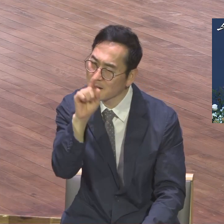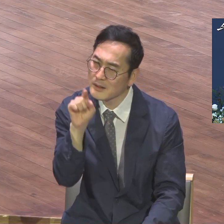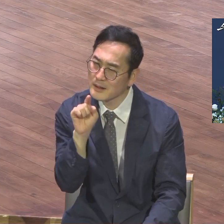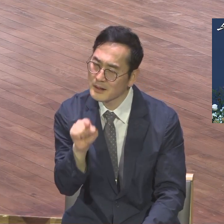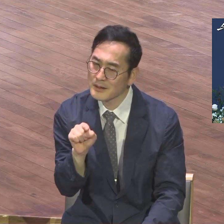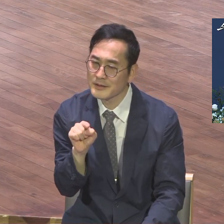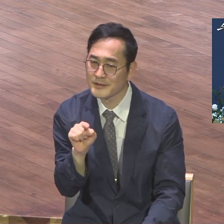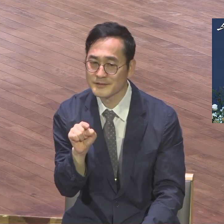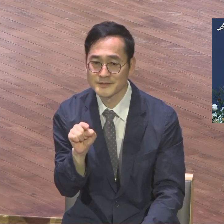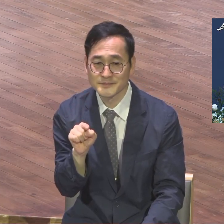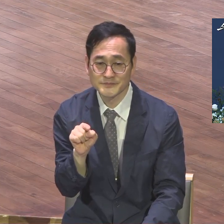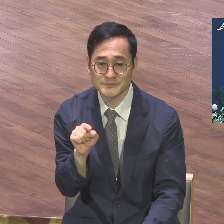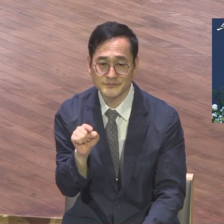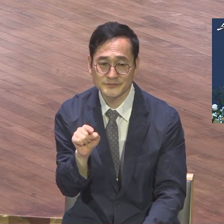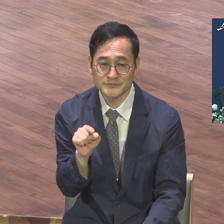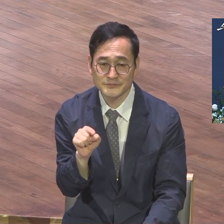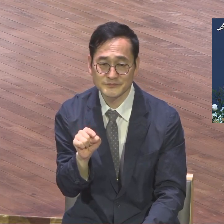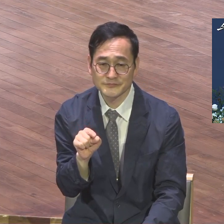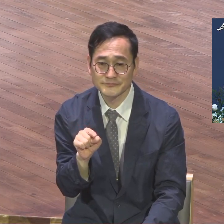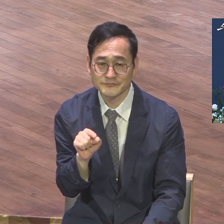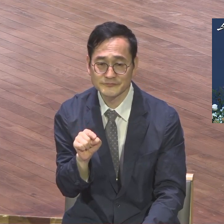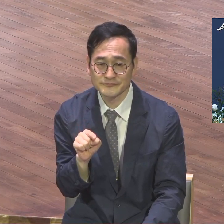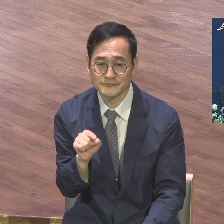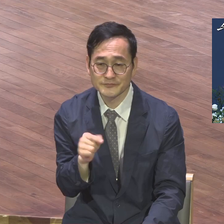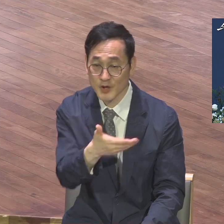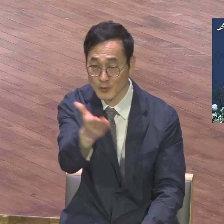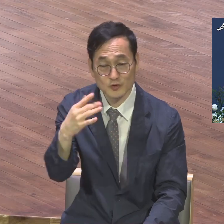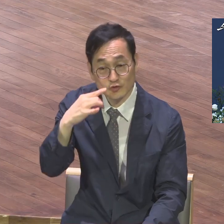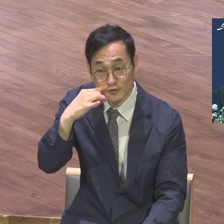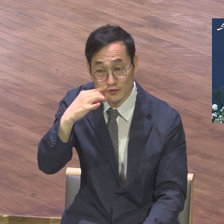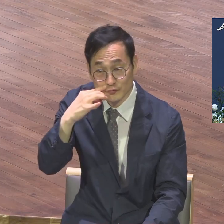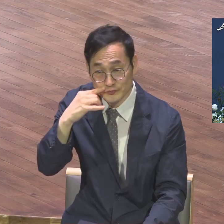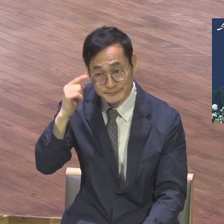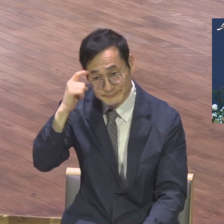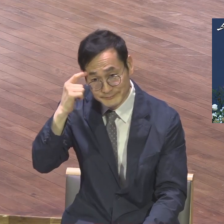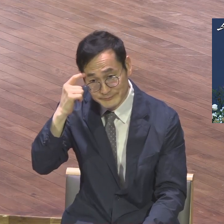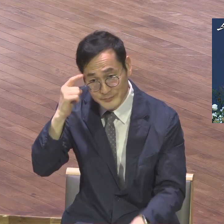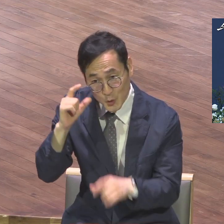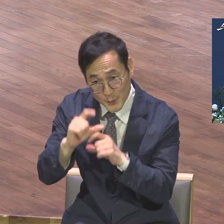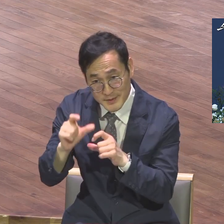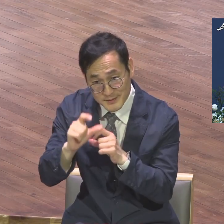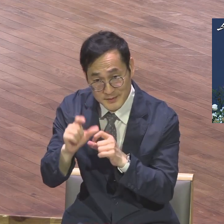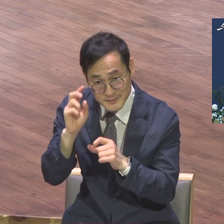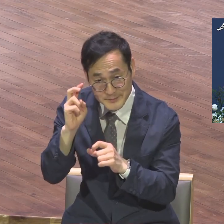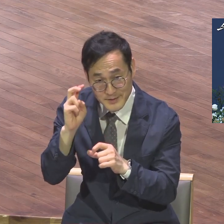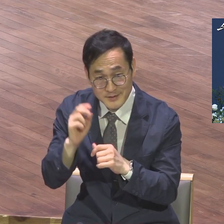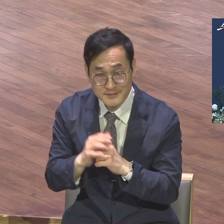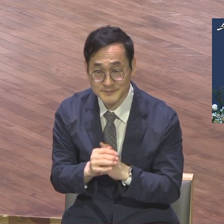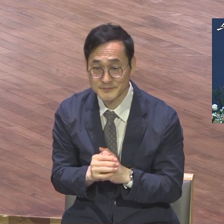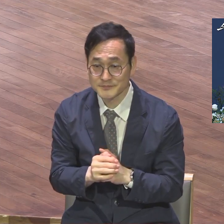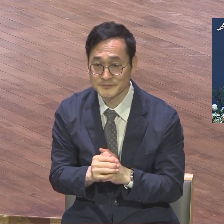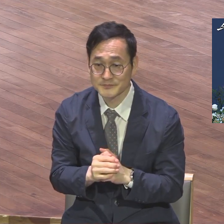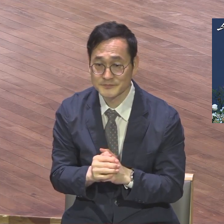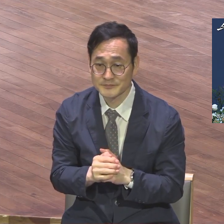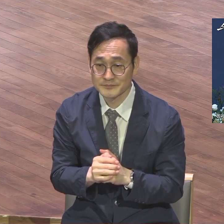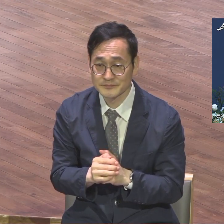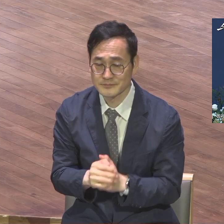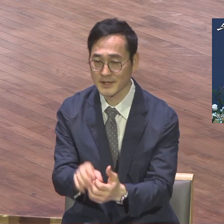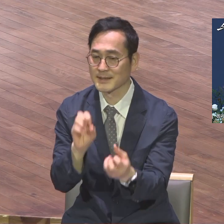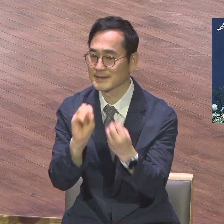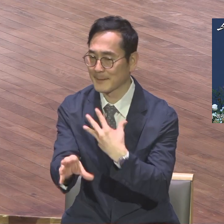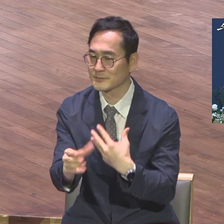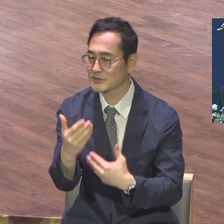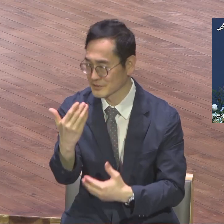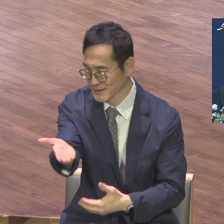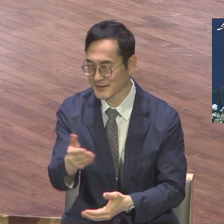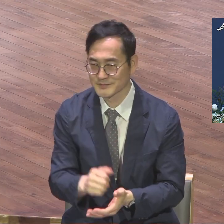있는가에 대해서 궁금하게 그렇게 생각하는 분들이 많이 있을 것입니다. 제가 그 답을 드리겠는데